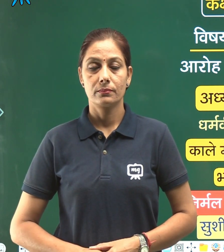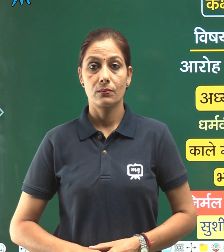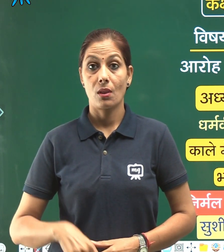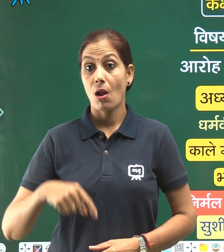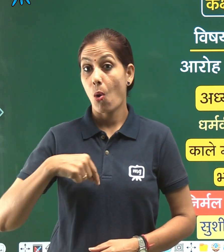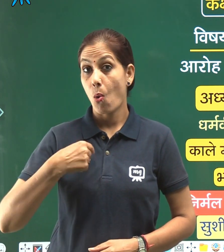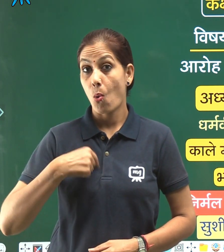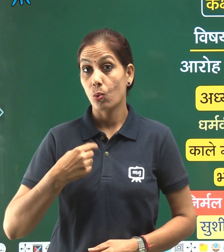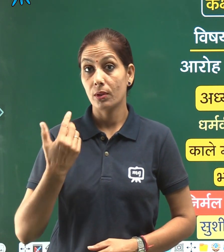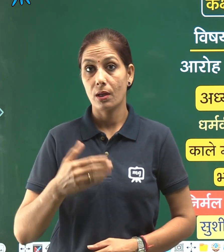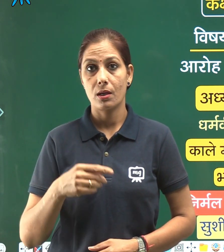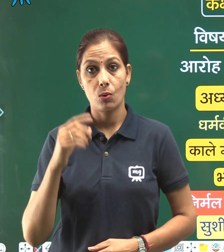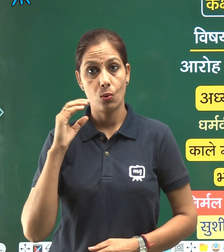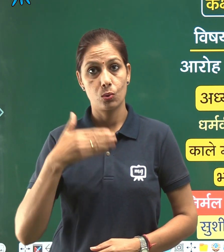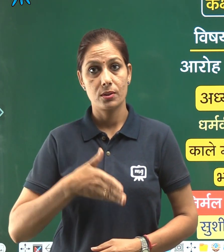स्वार्थी होता जा रहा है।